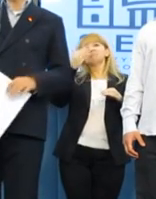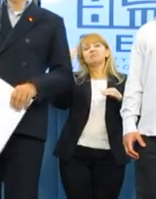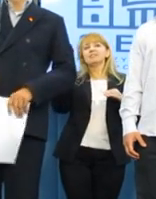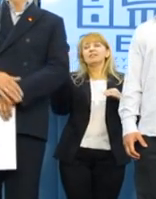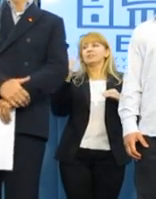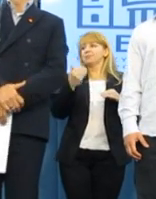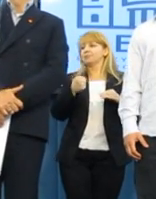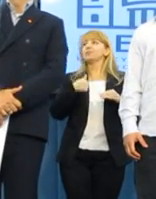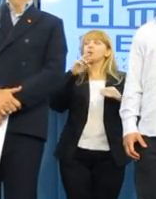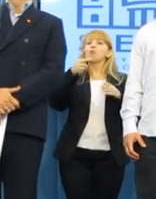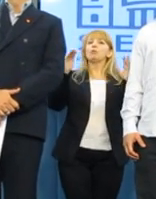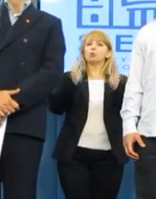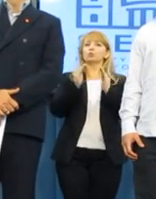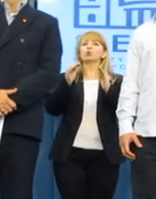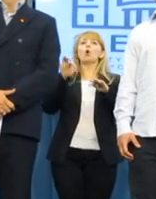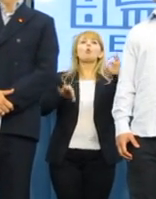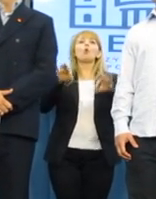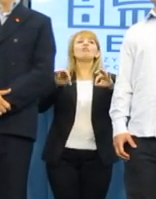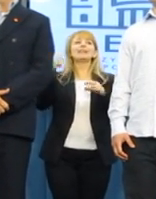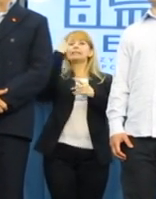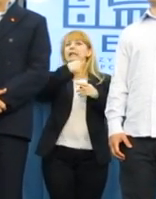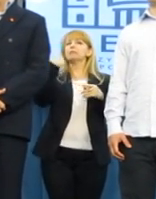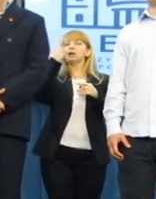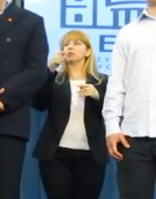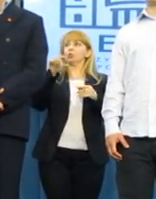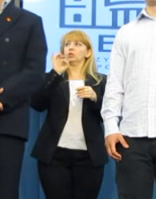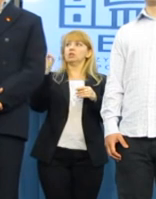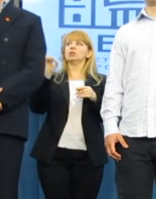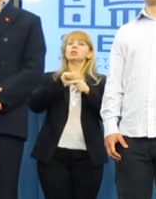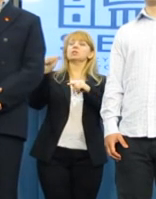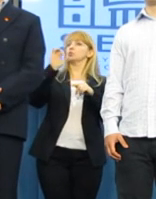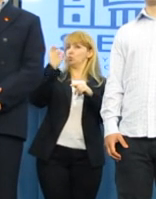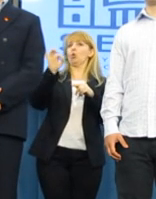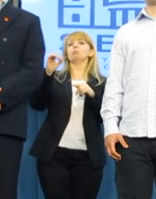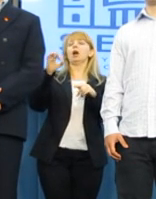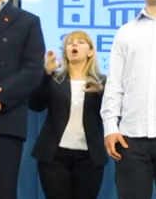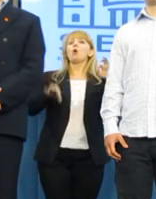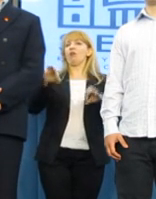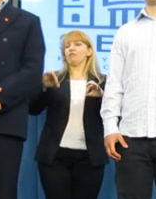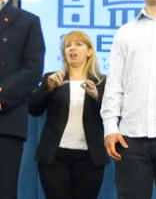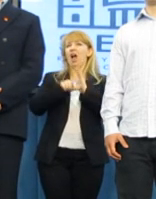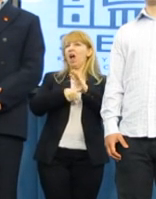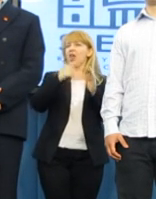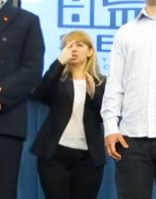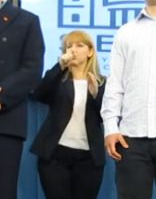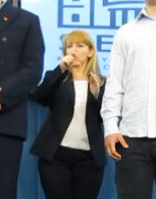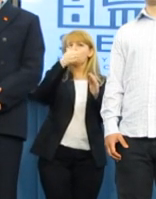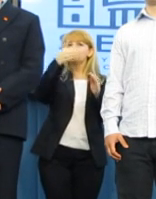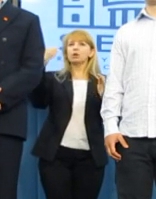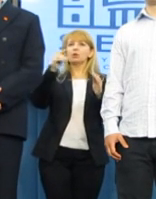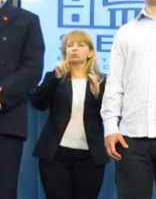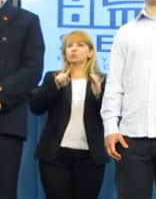dobra. Tylko oczywiście konferencja klimatyczna w Polsce to jest prestiżowa konferencja, ona jest potrzebna, więc kwota 100 milionów złotych wydaje się wzięta z